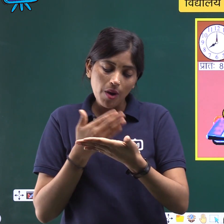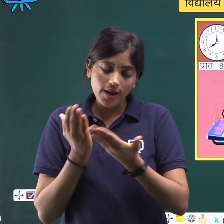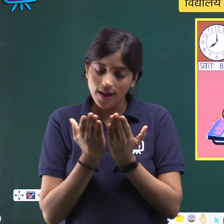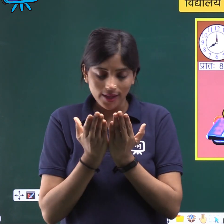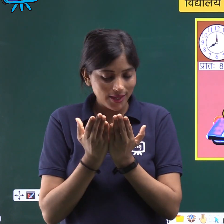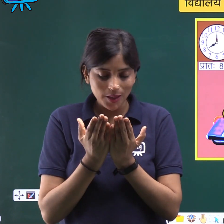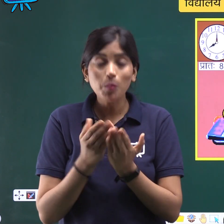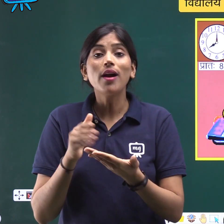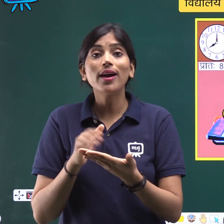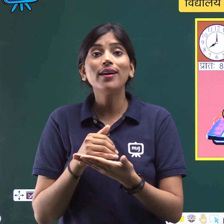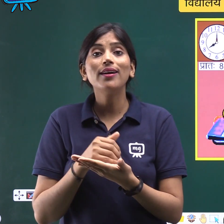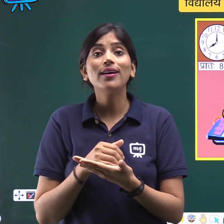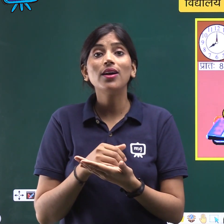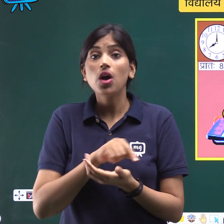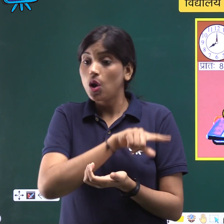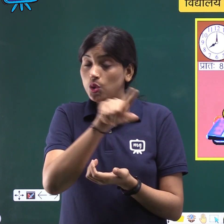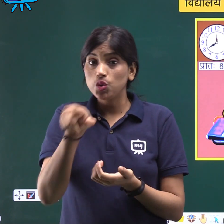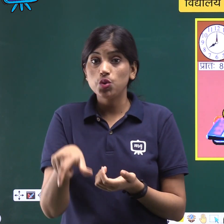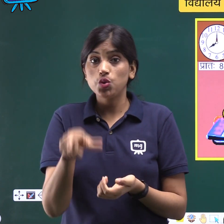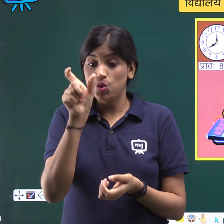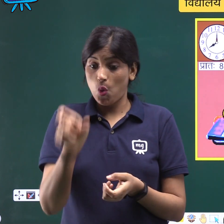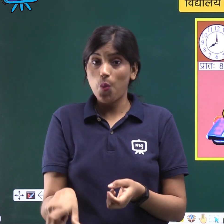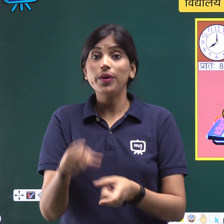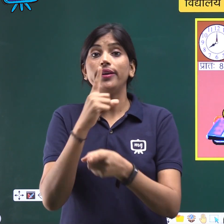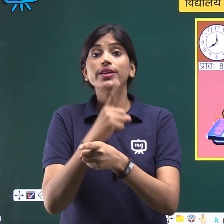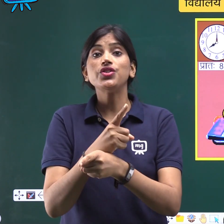पढ़ाई। जो भी अध्यापक